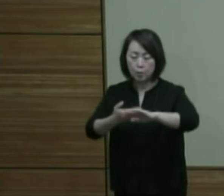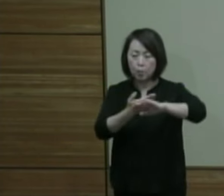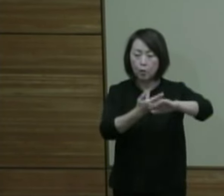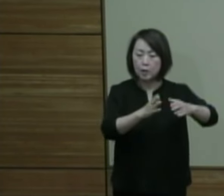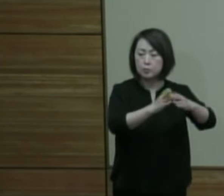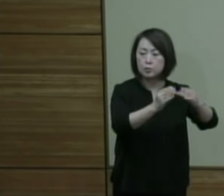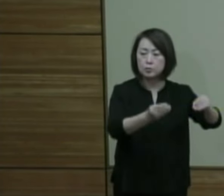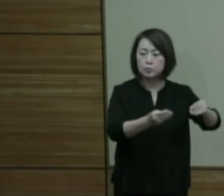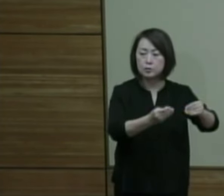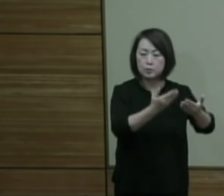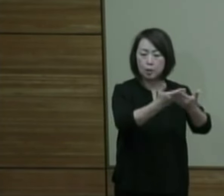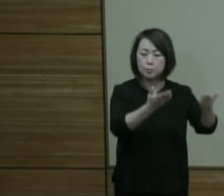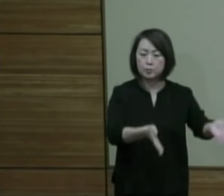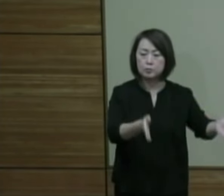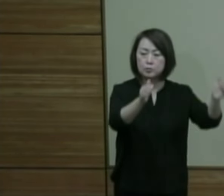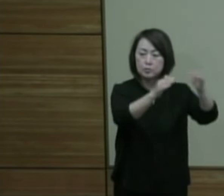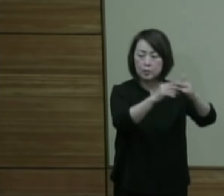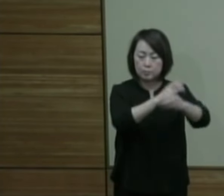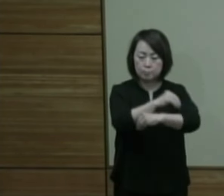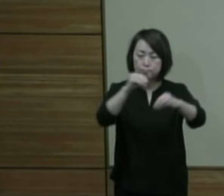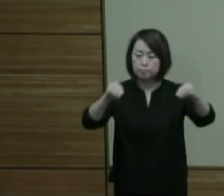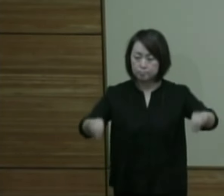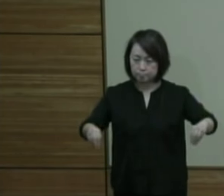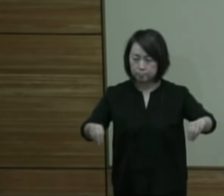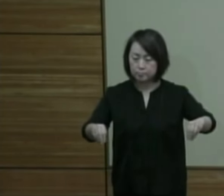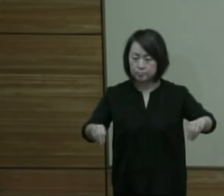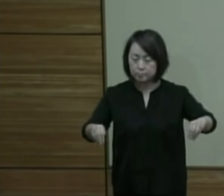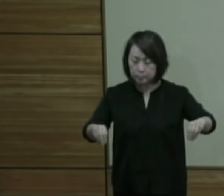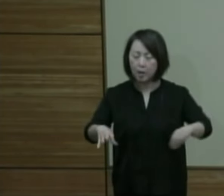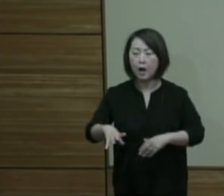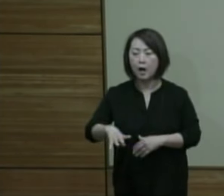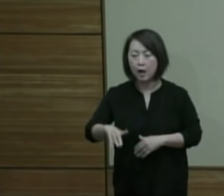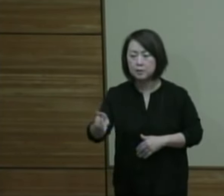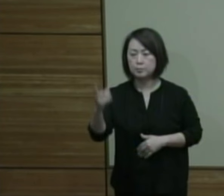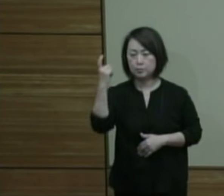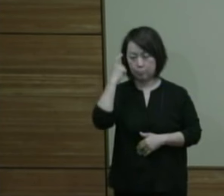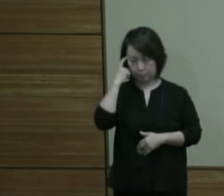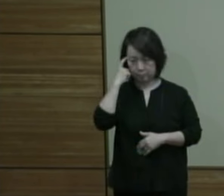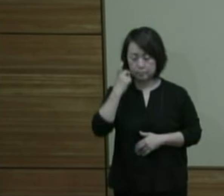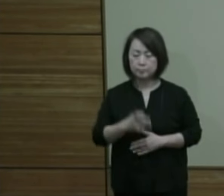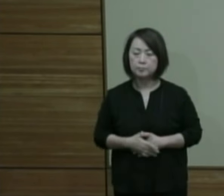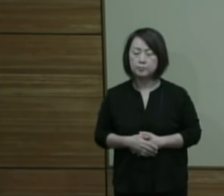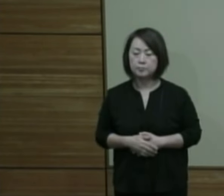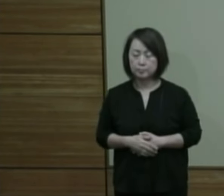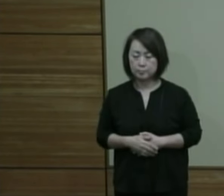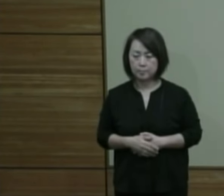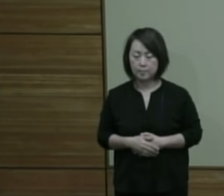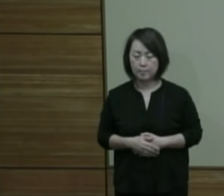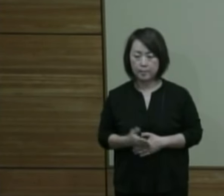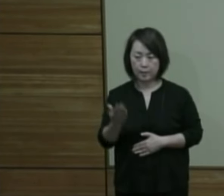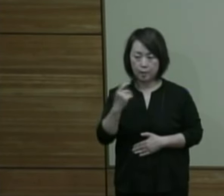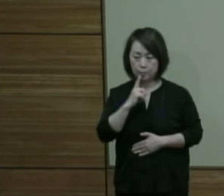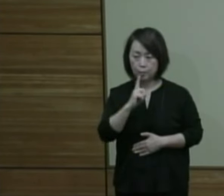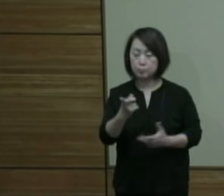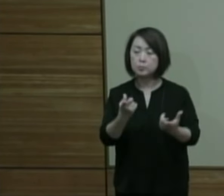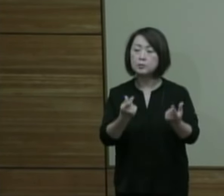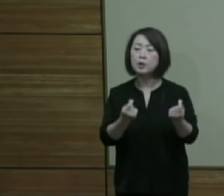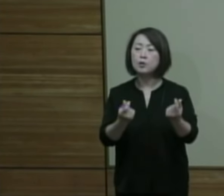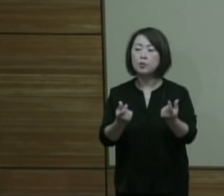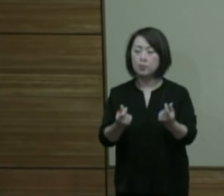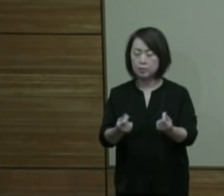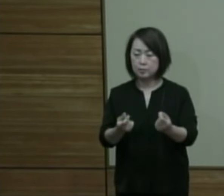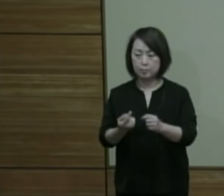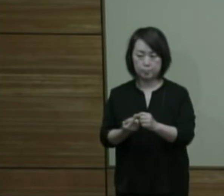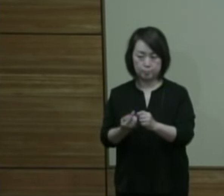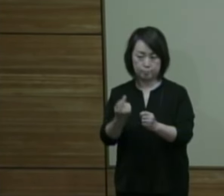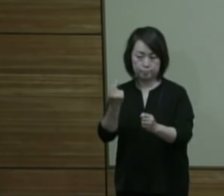ム提携を結ぶというのはおそらくこれが初めてだろうと思っております。それから先ほども言いましたように、本当に昨年